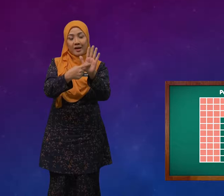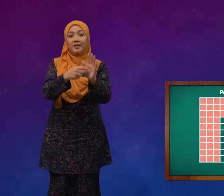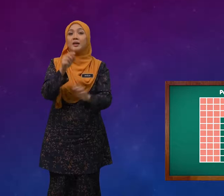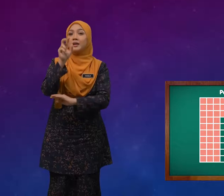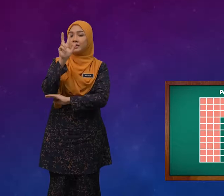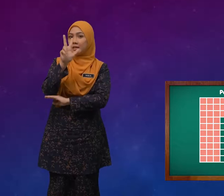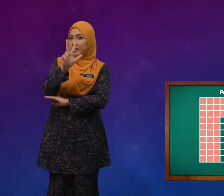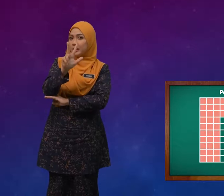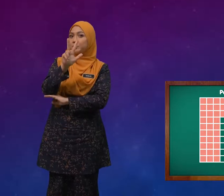menunjukkan